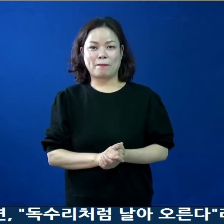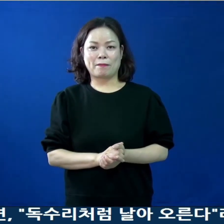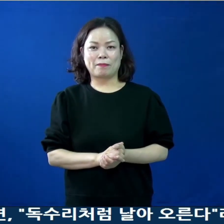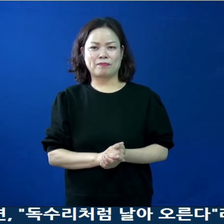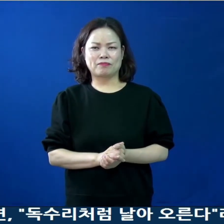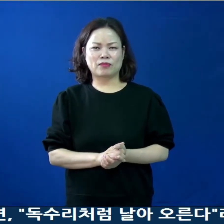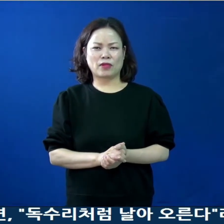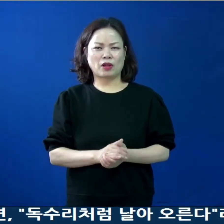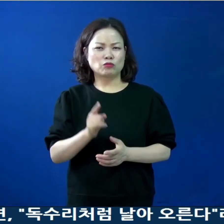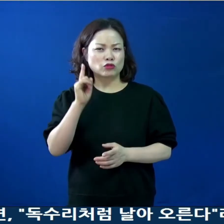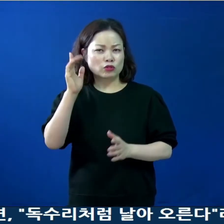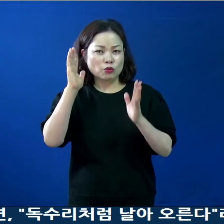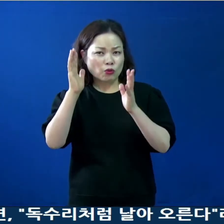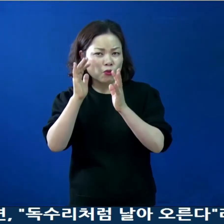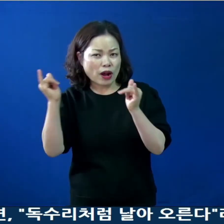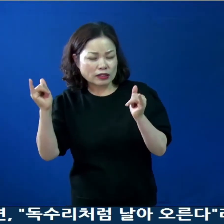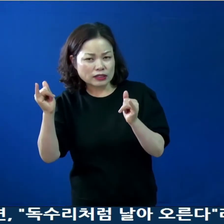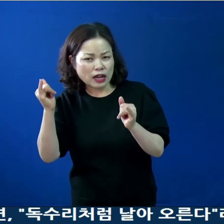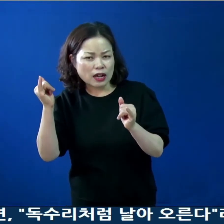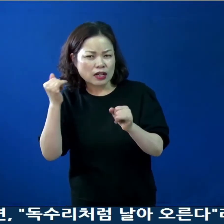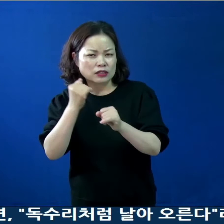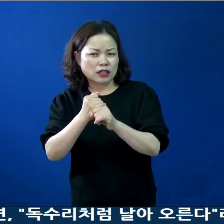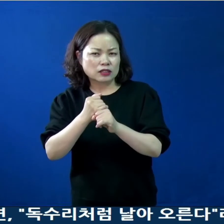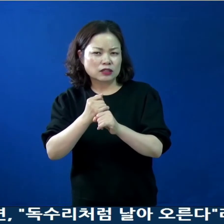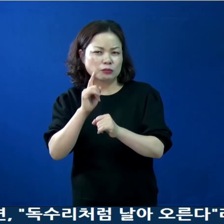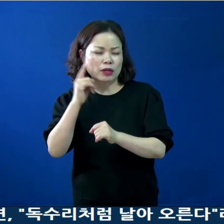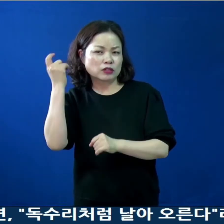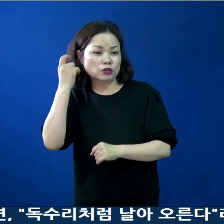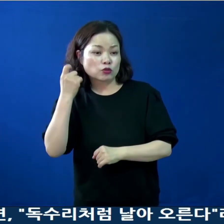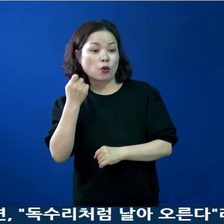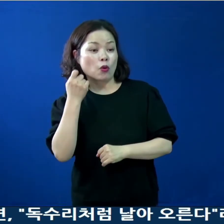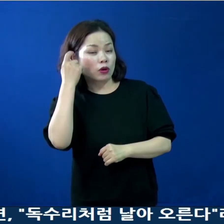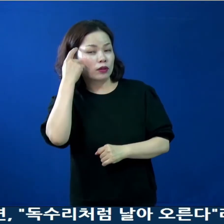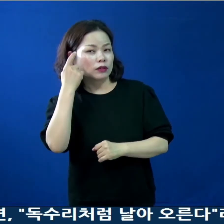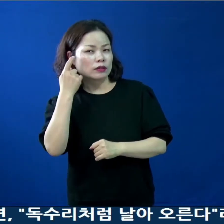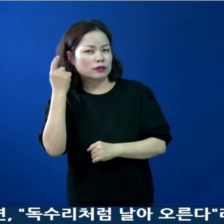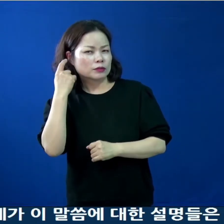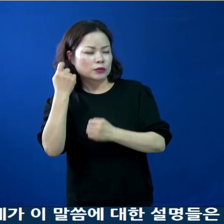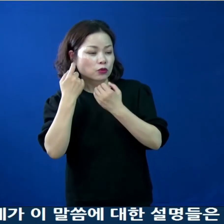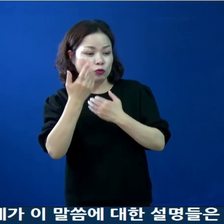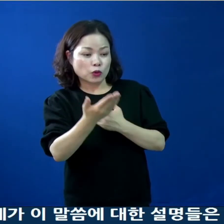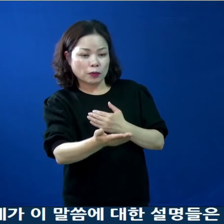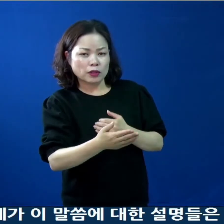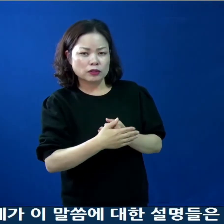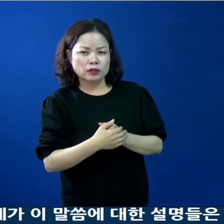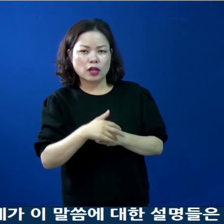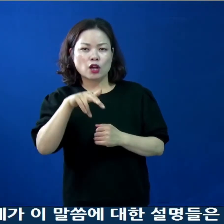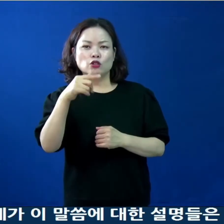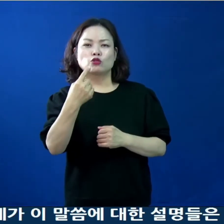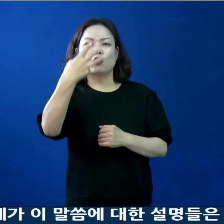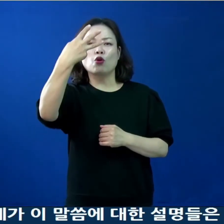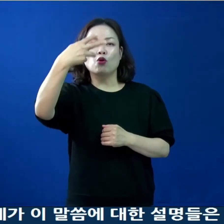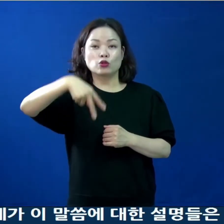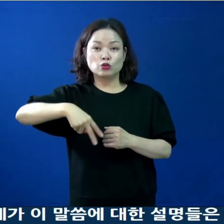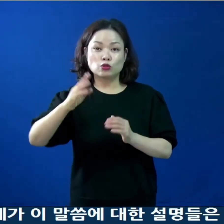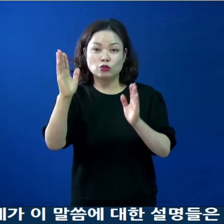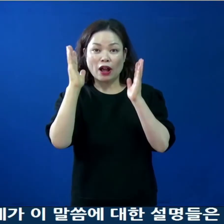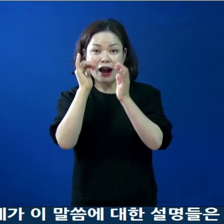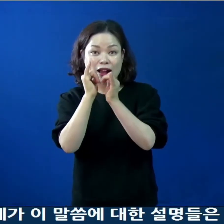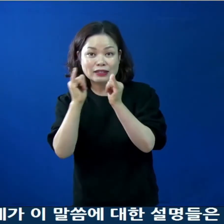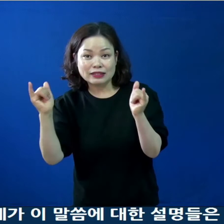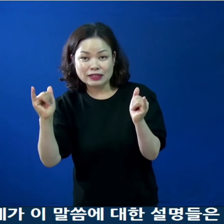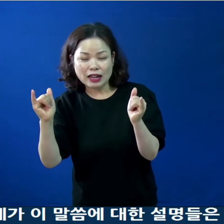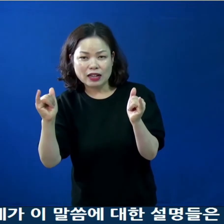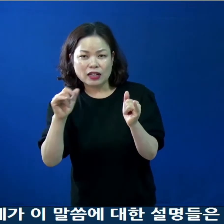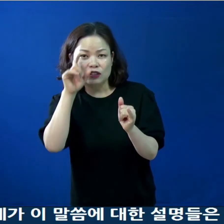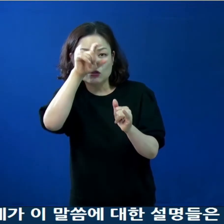조류학자가 하는 말을 목사님이 이제 듣고 물어봤다는 거예요. 그리고 설명을 들었다는 겁니다. 이 조류학자가 하는 말이 이렇대요.